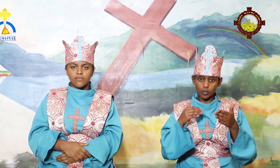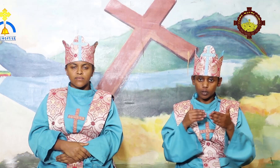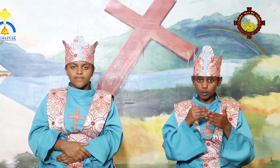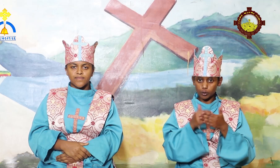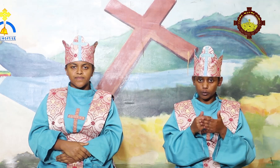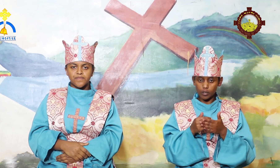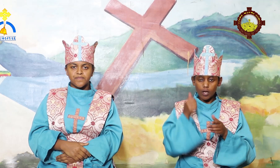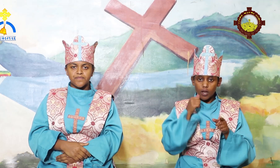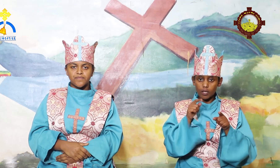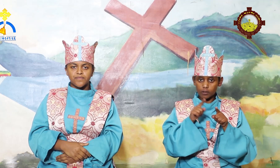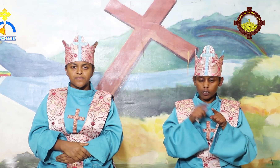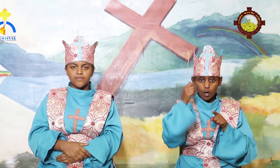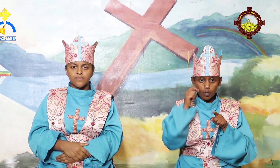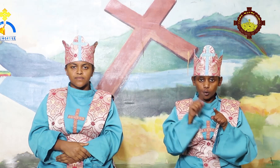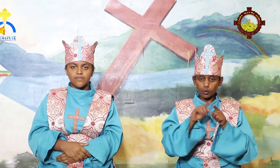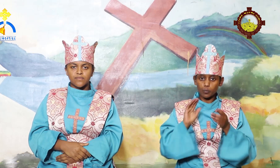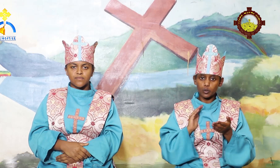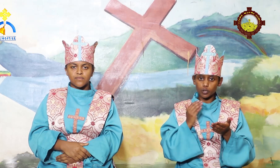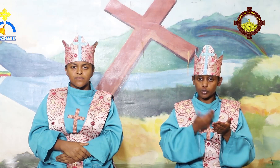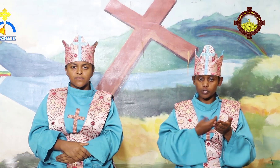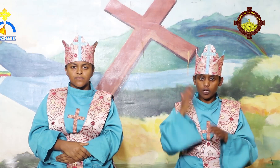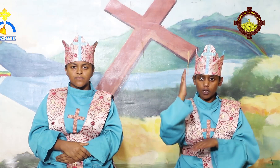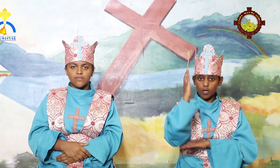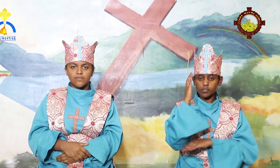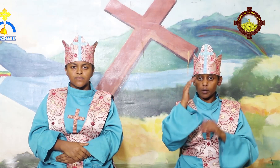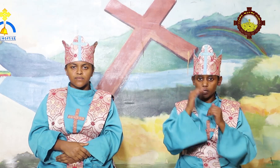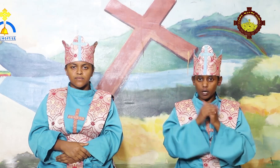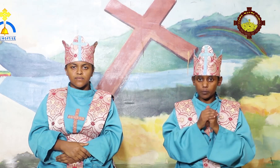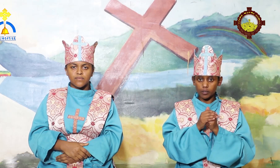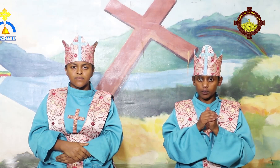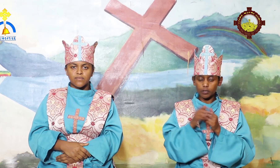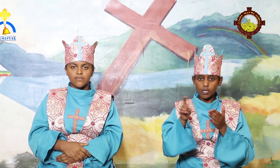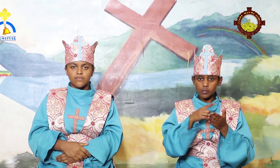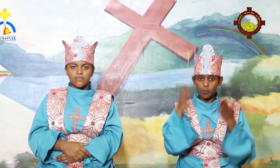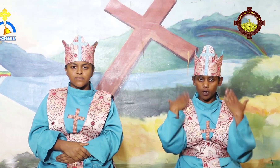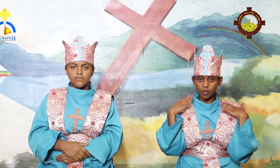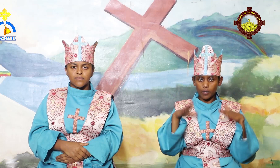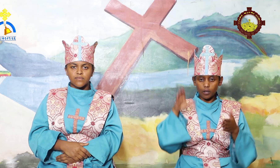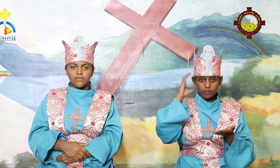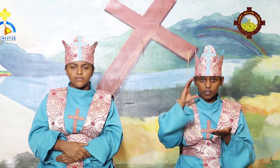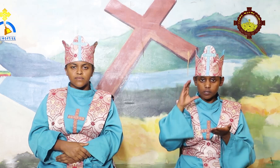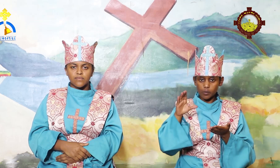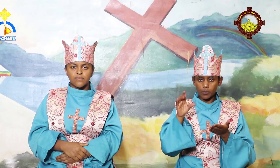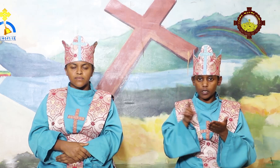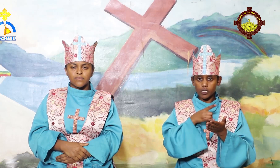መዝሙሩን ላቀረቡልን ለእህትና ለወንድሞቻችን እግዚአብሔር አምላክ ዝማሬ መላእክትን